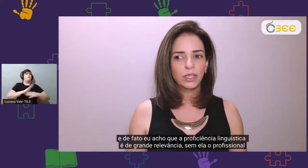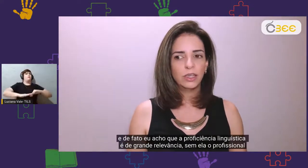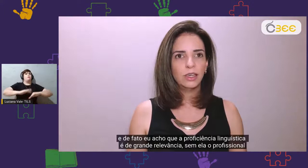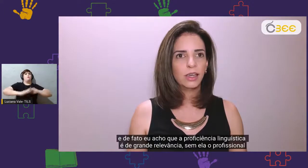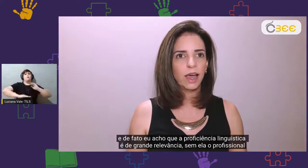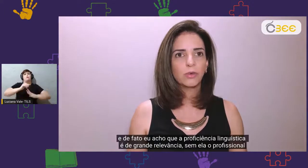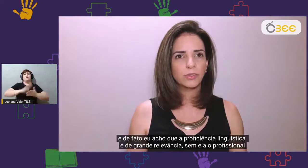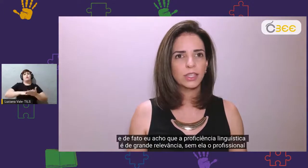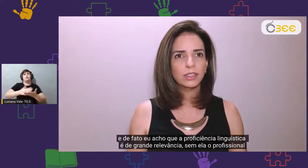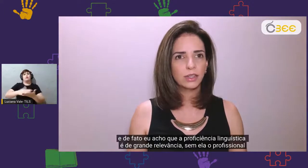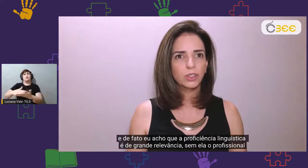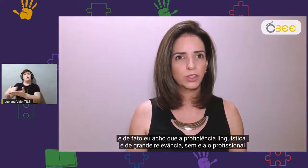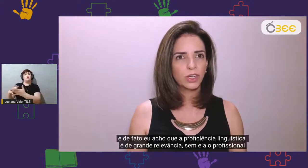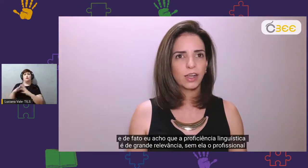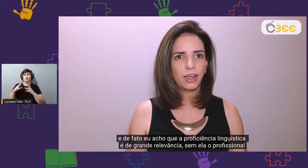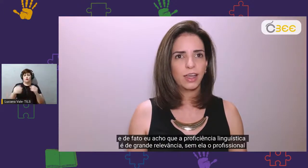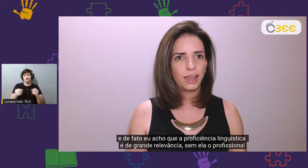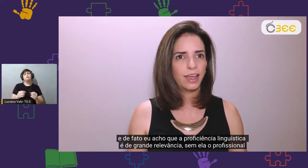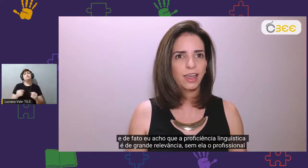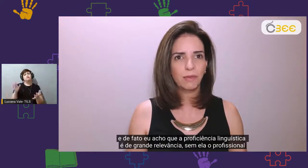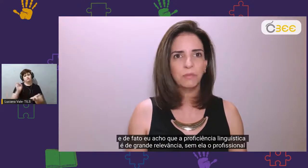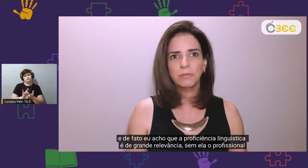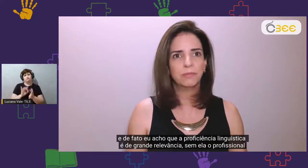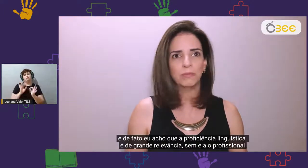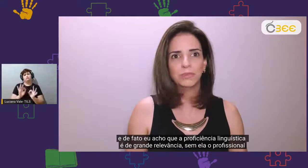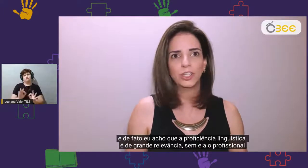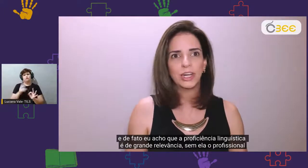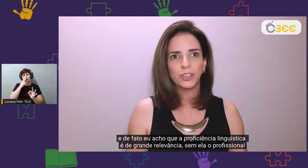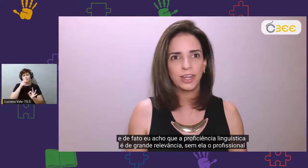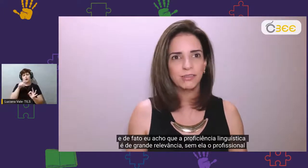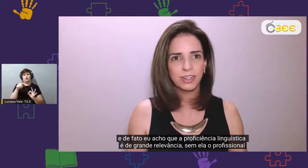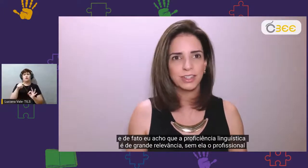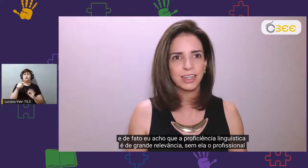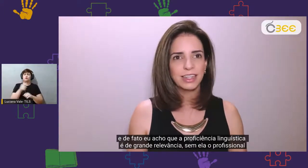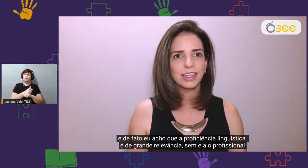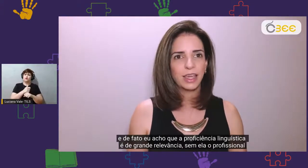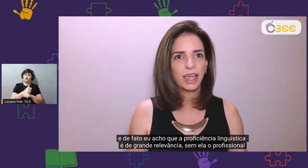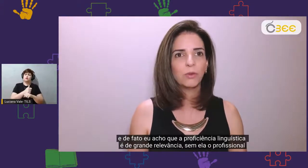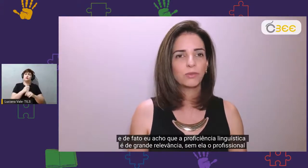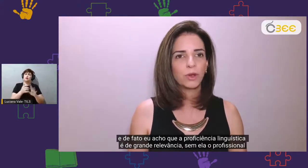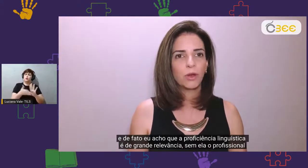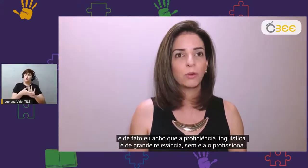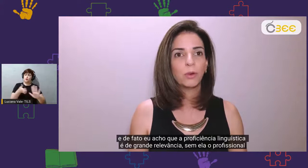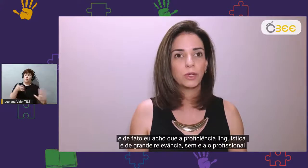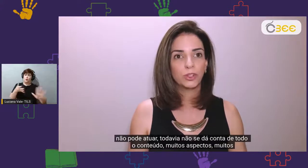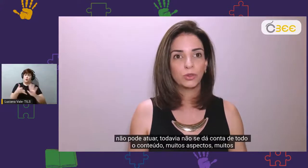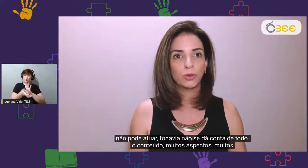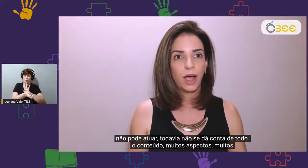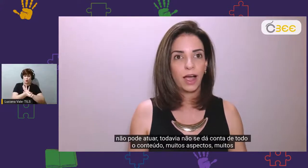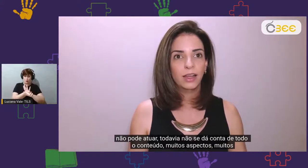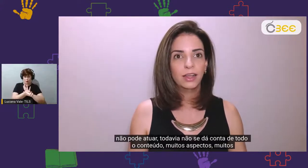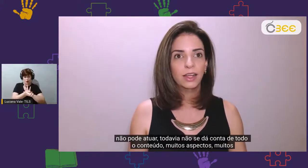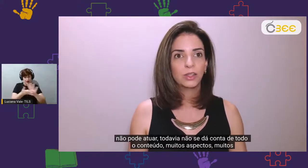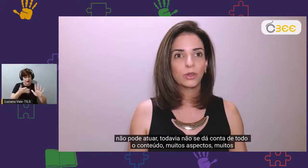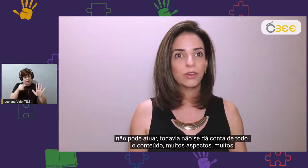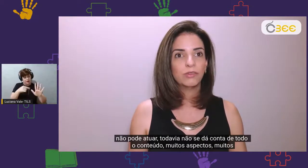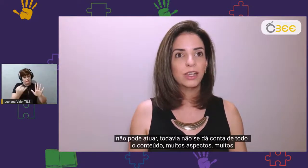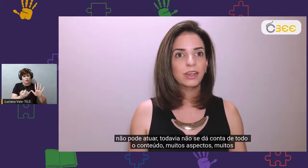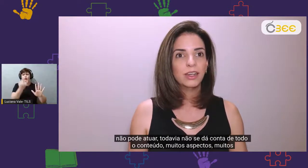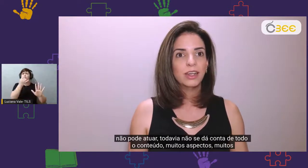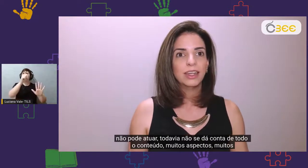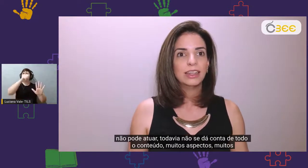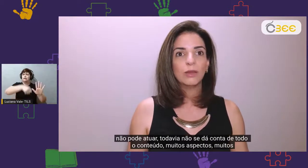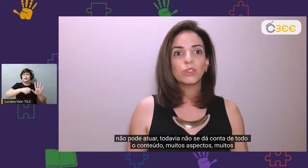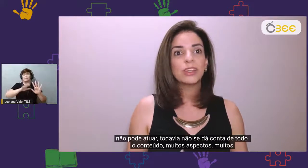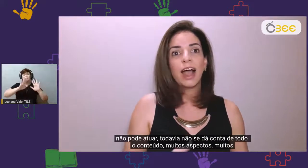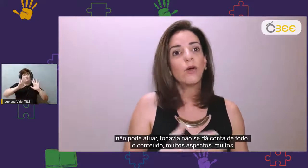eu acho que a proficiência linguística é de grande relevância, né? Sem ela, o profissional não pode atuar.